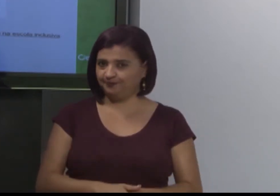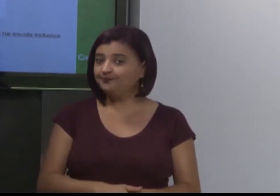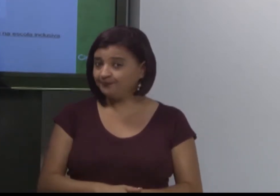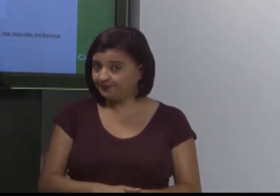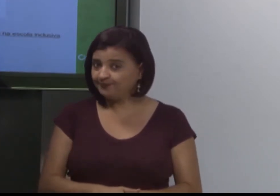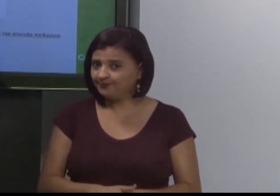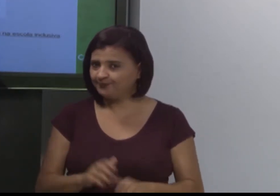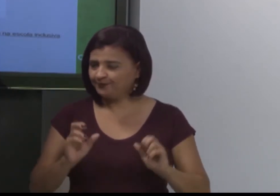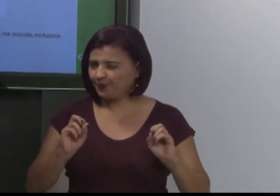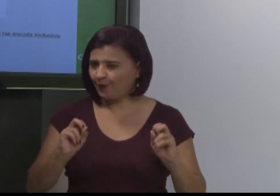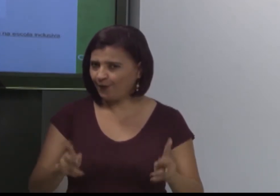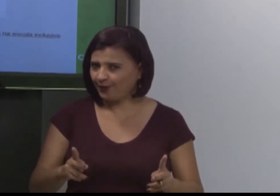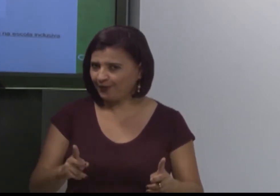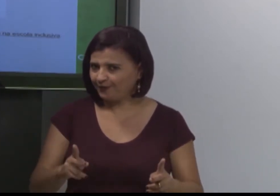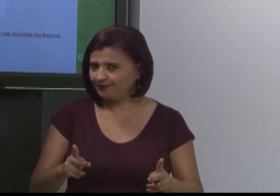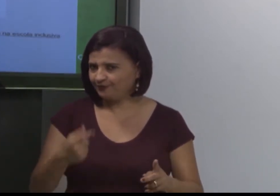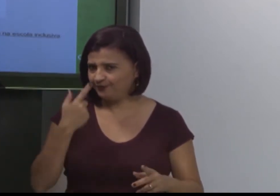Vamos prosseguir.